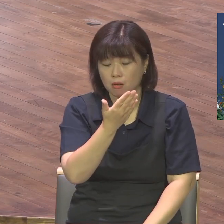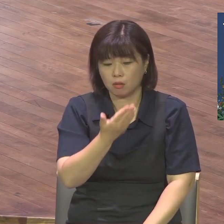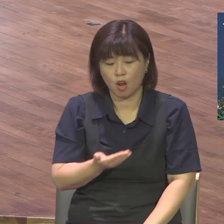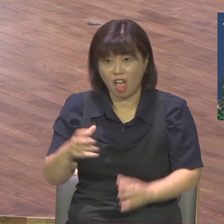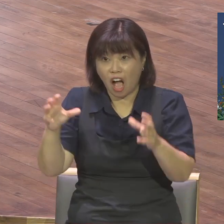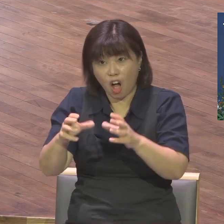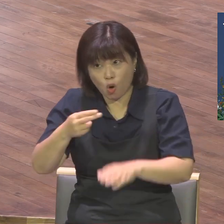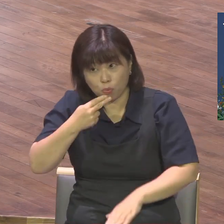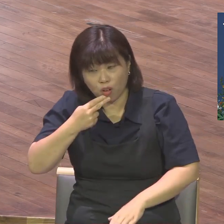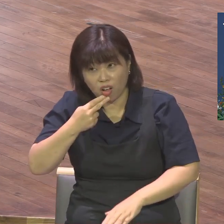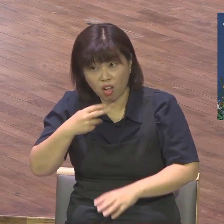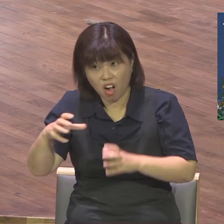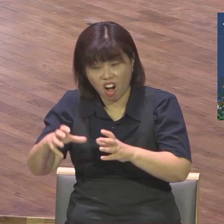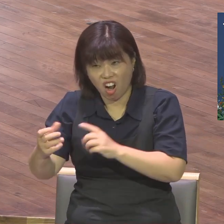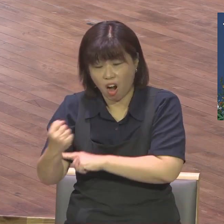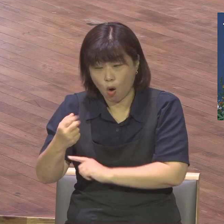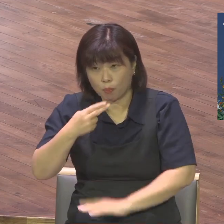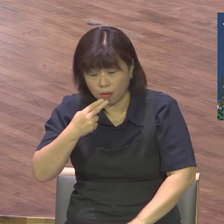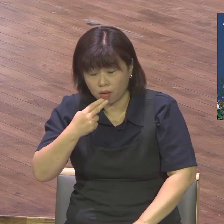합니까?